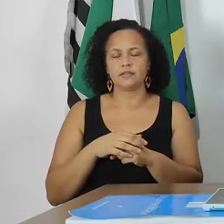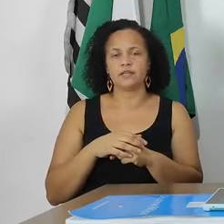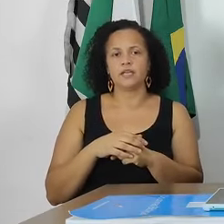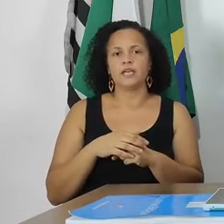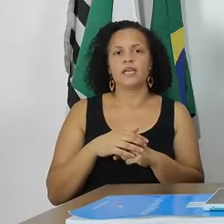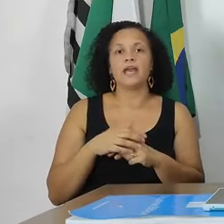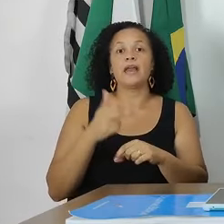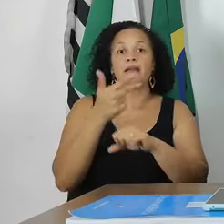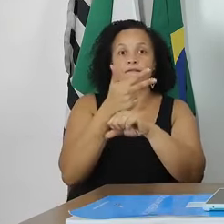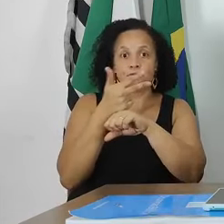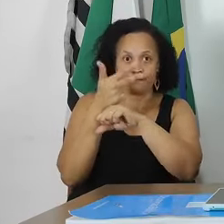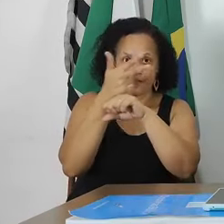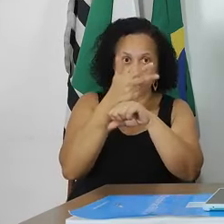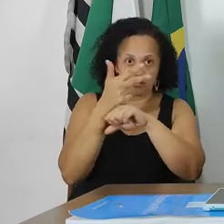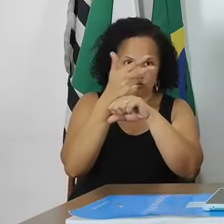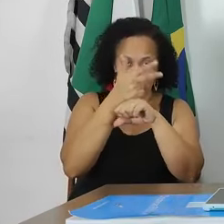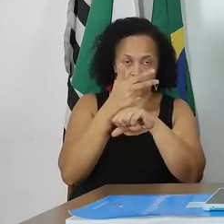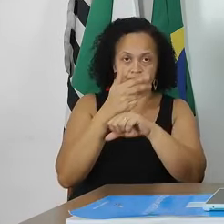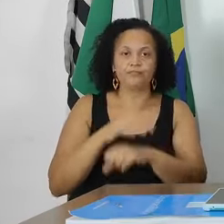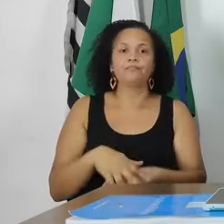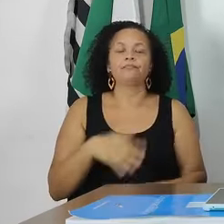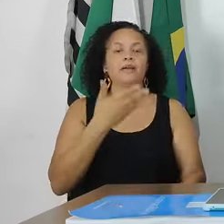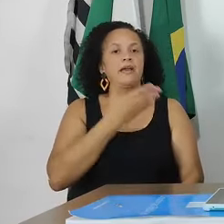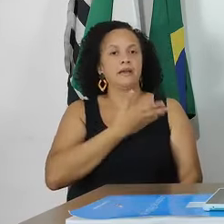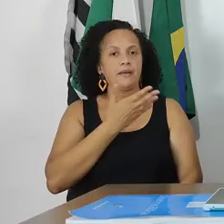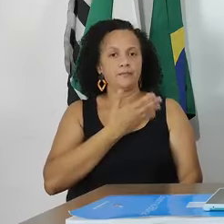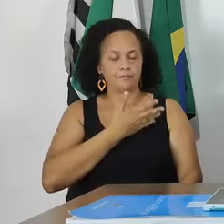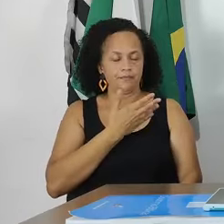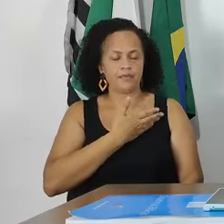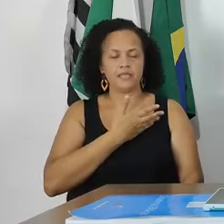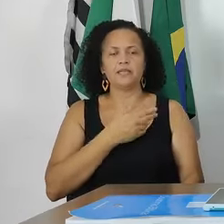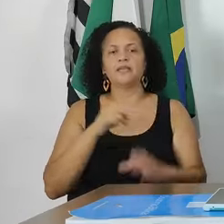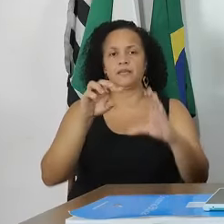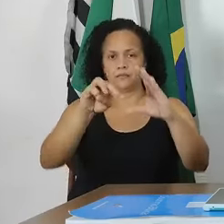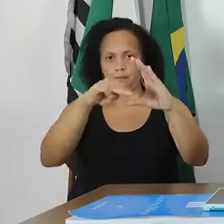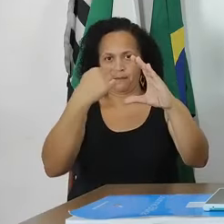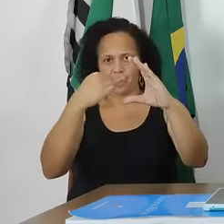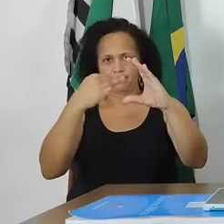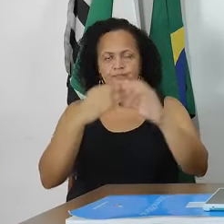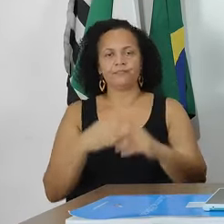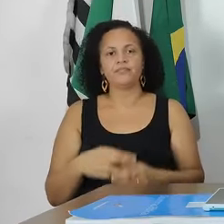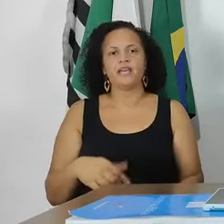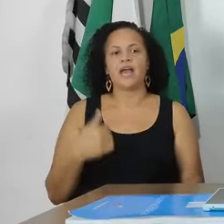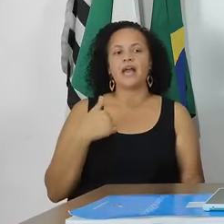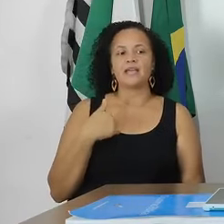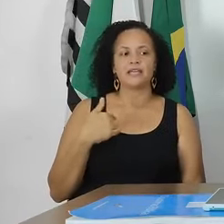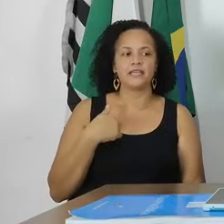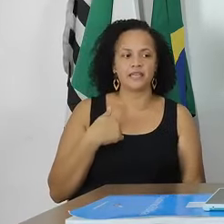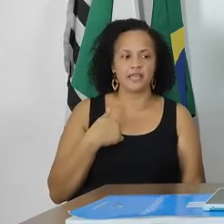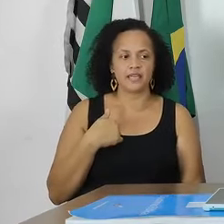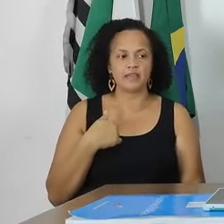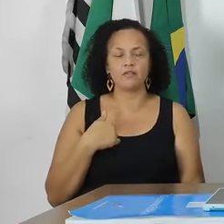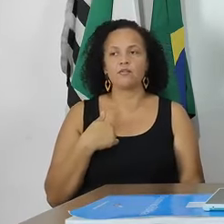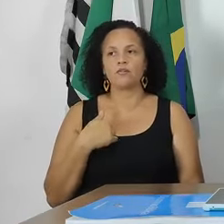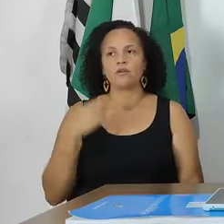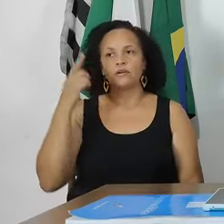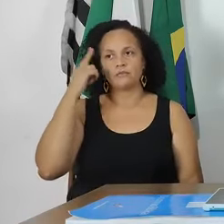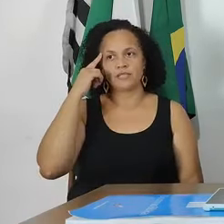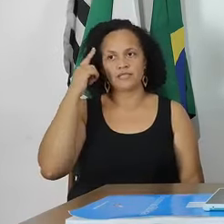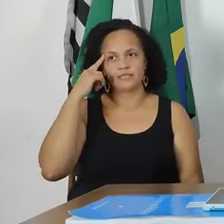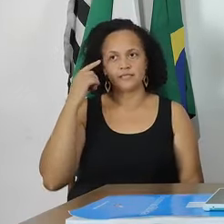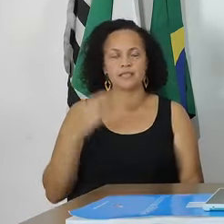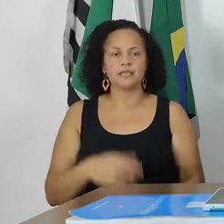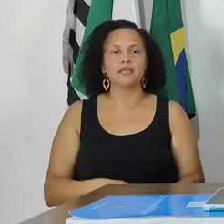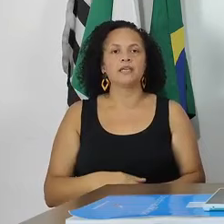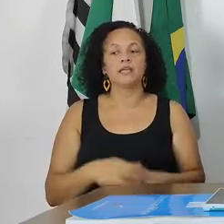essa palavra na live, assim que eu tiver a oportunidade. Porque assim que como eu não quero ser confundida, eu não quero